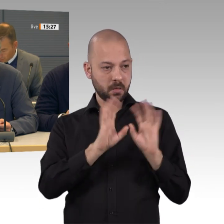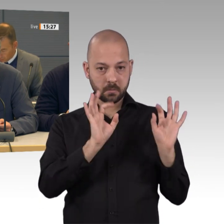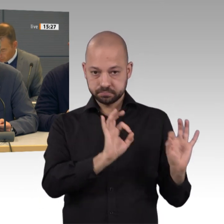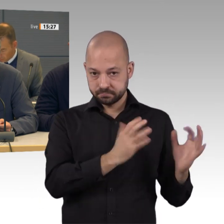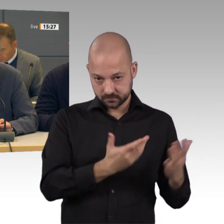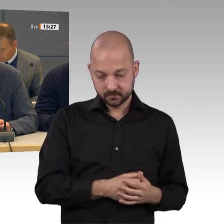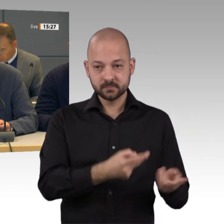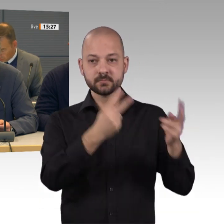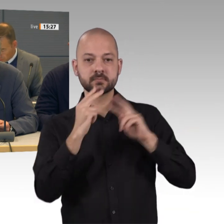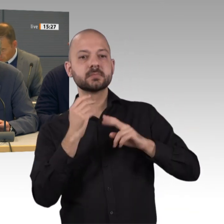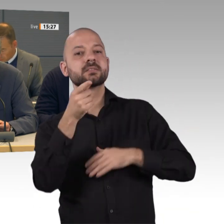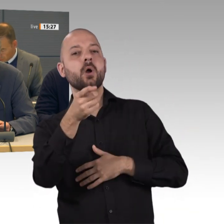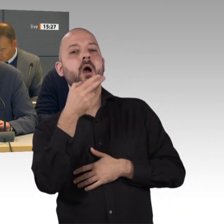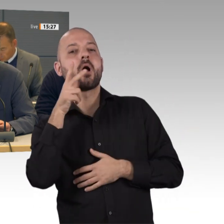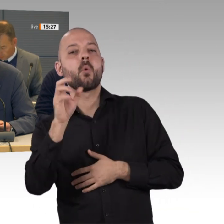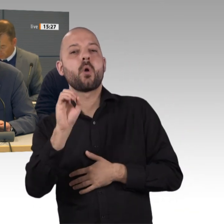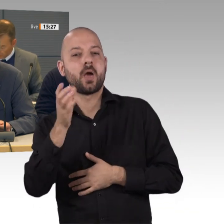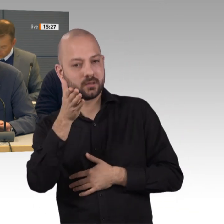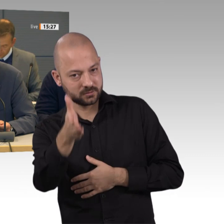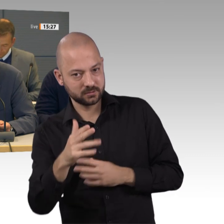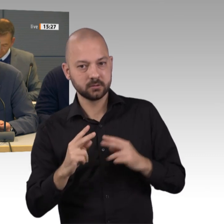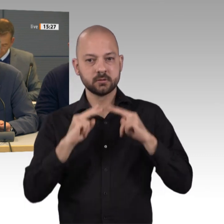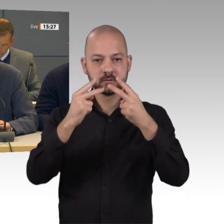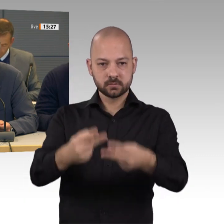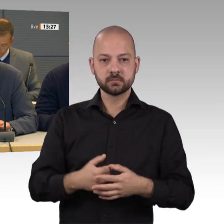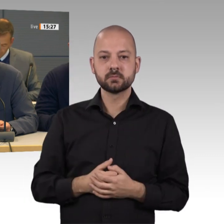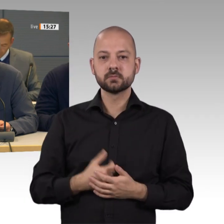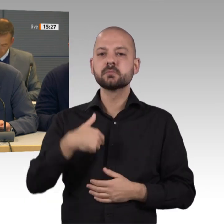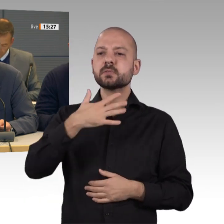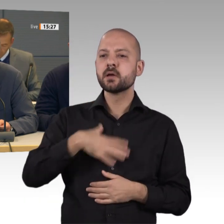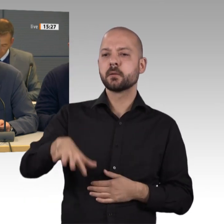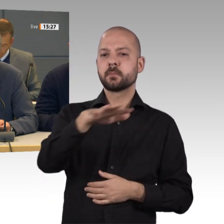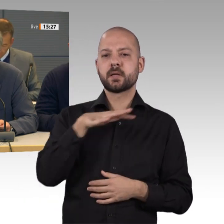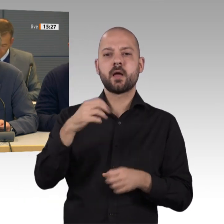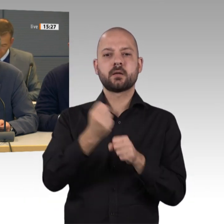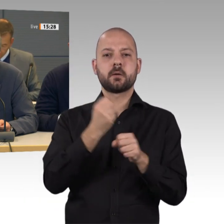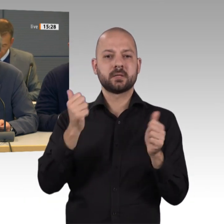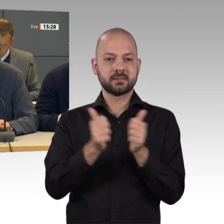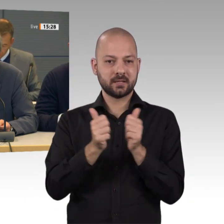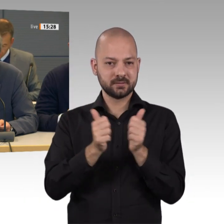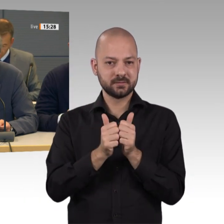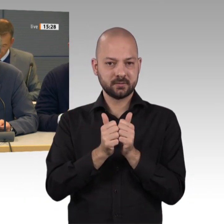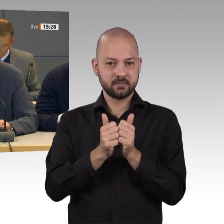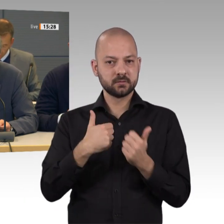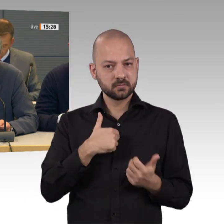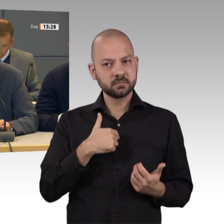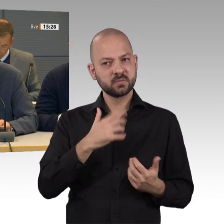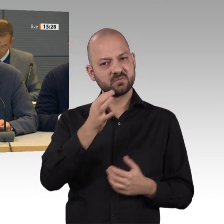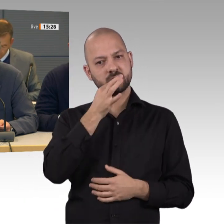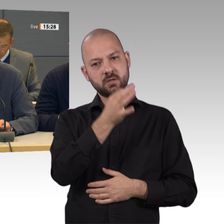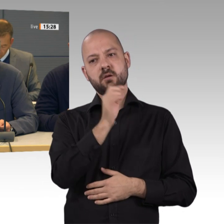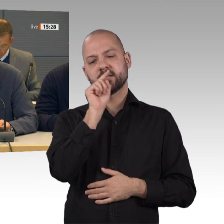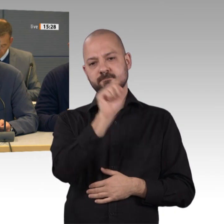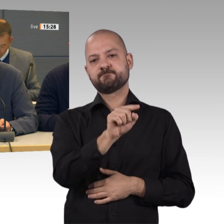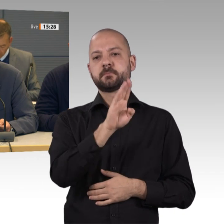BIH und an die Bundesvereinigung der Lebenshilfe. Menschen mit Behinderungen sollen Arbeitsassistenz nicht teilweise selbst aufbringen